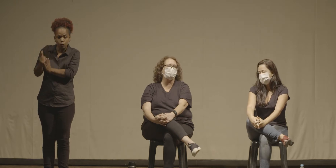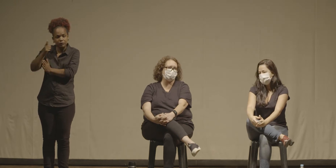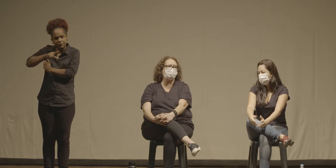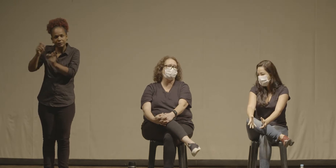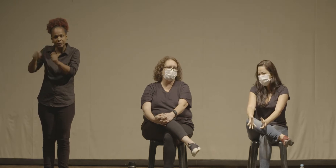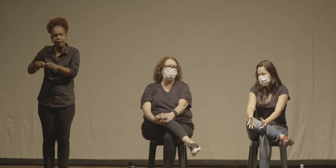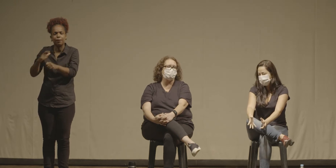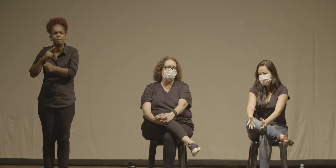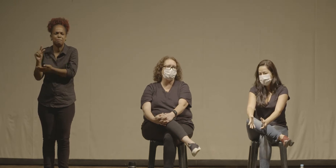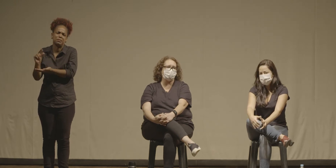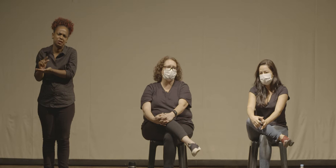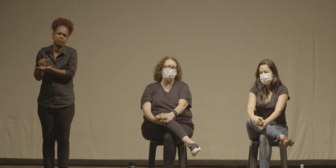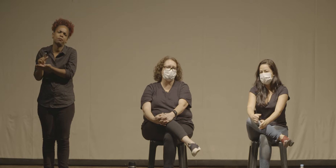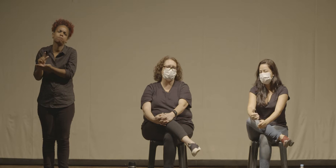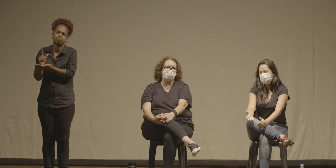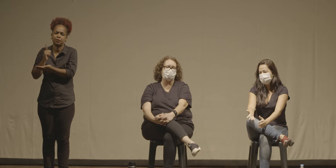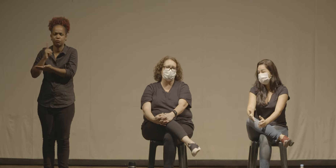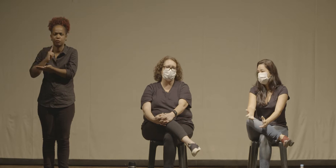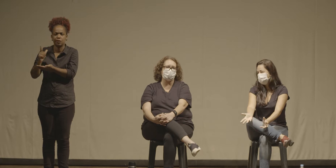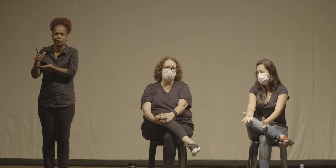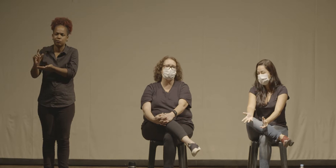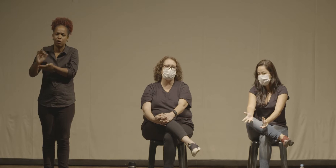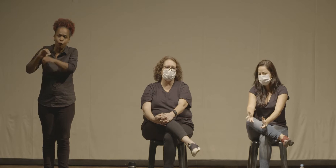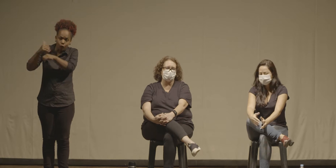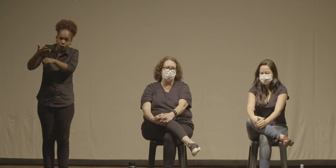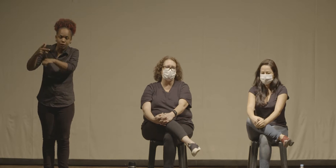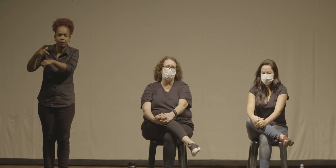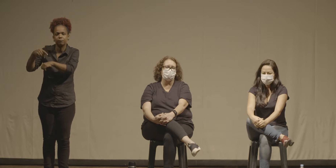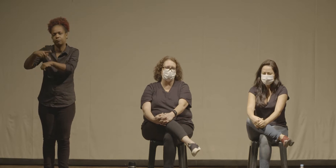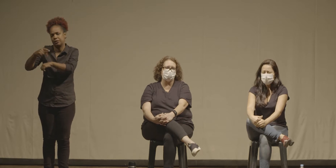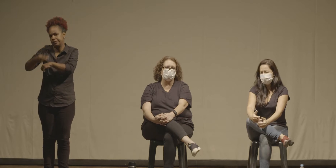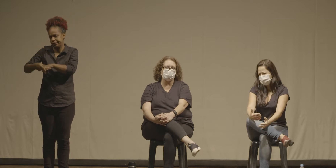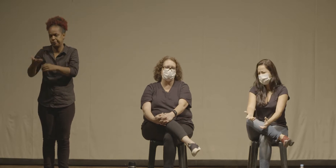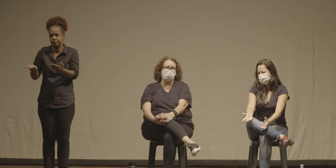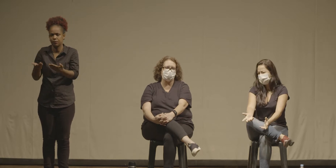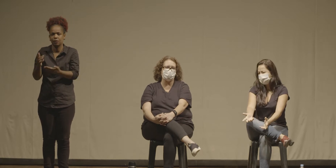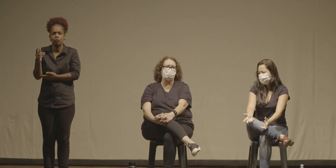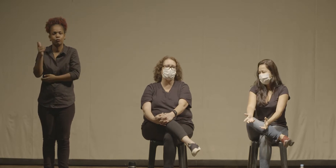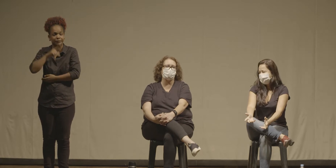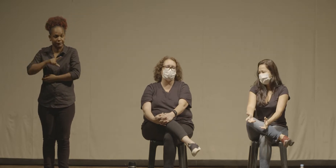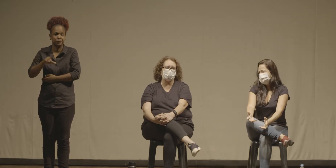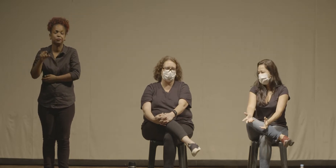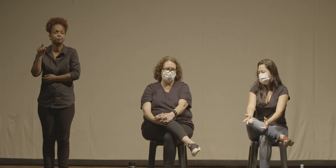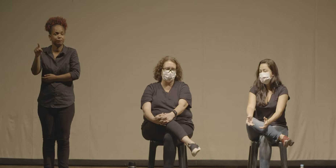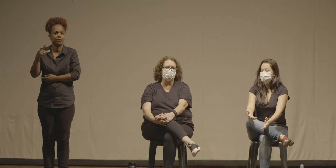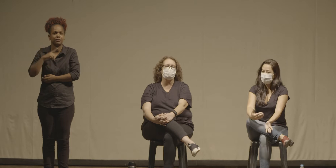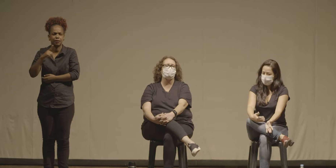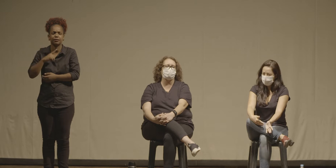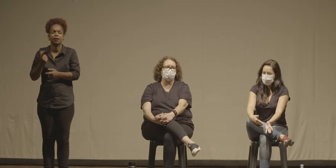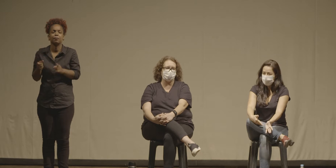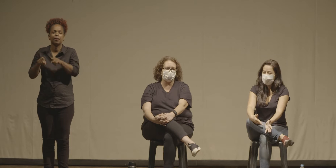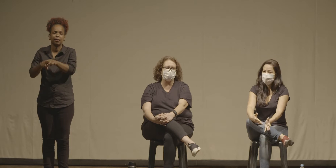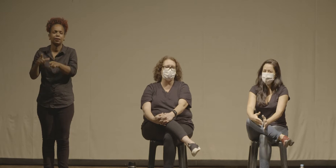uma captação mínima para fazer esse filme, que nem veio de fora do Brasil. Quem conseguiu, né, esse patrocínio